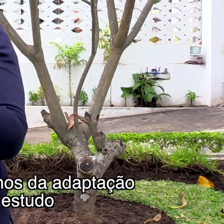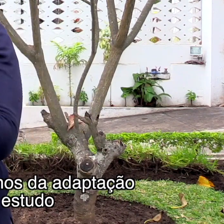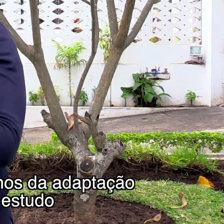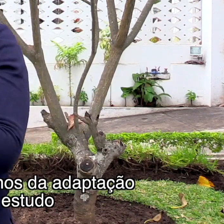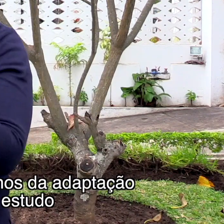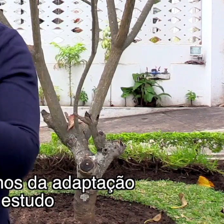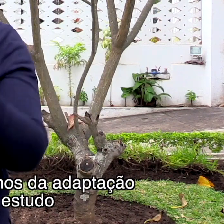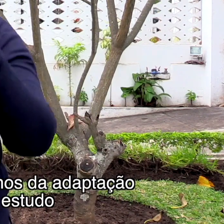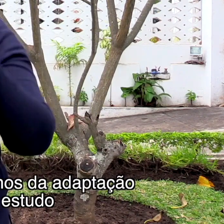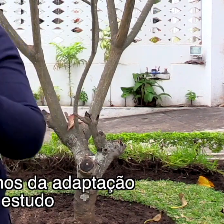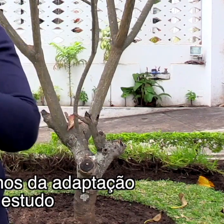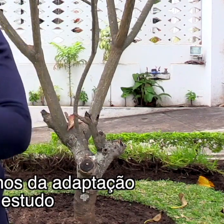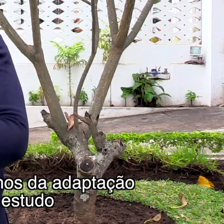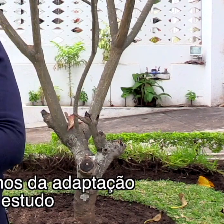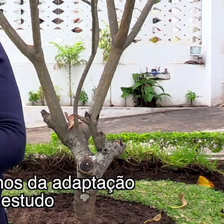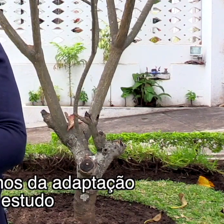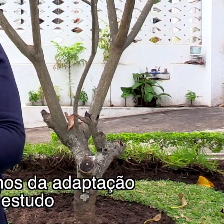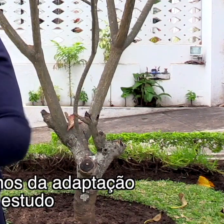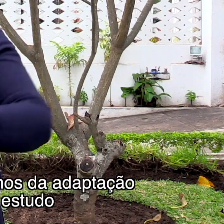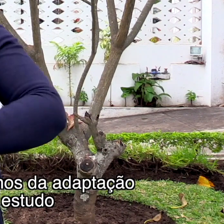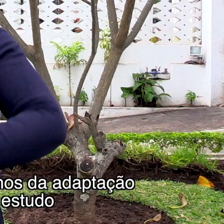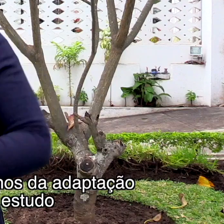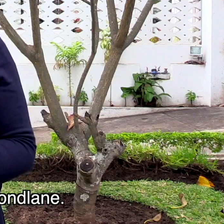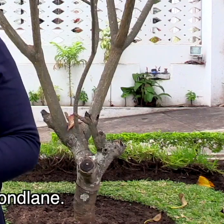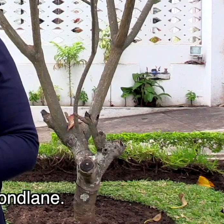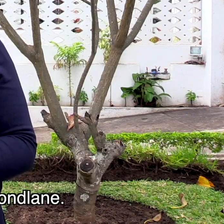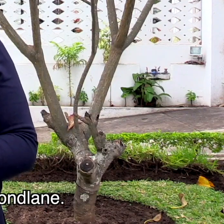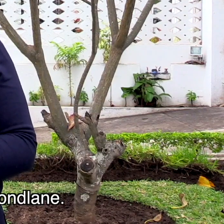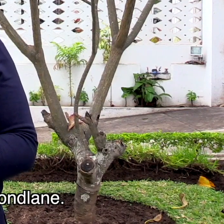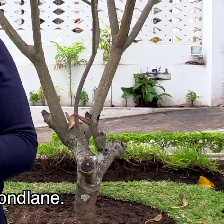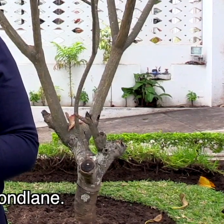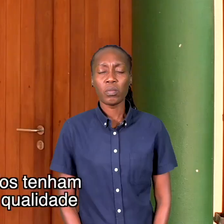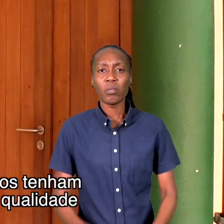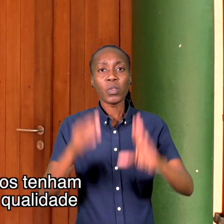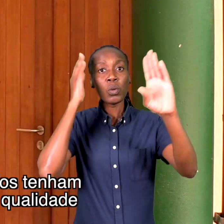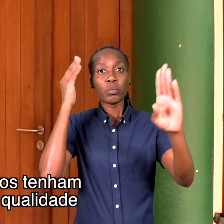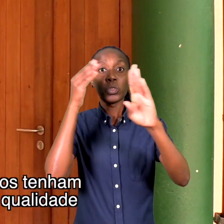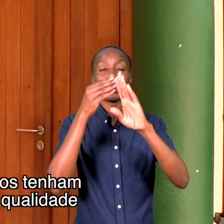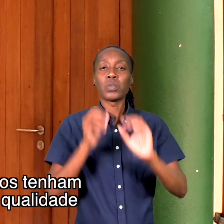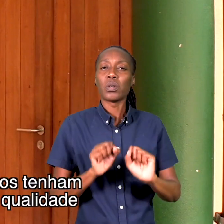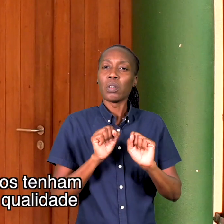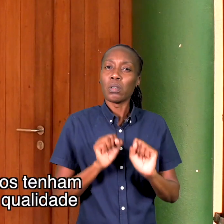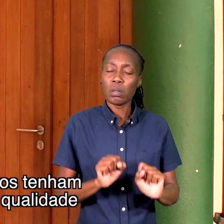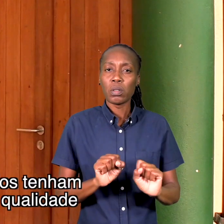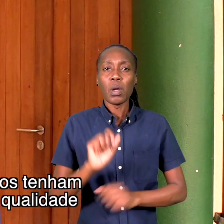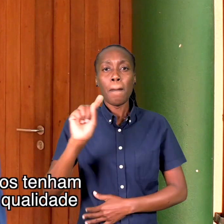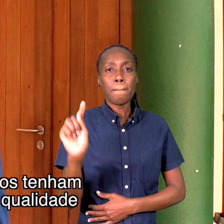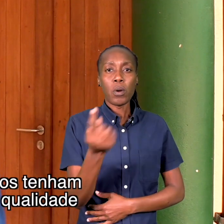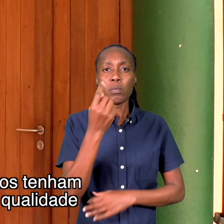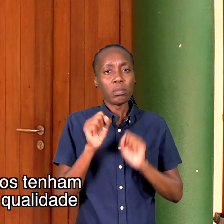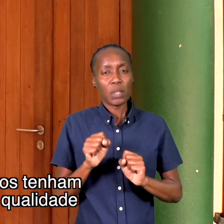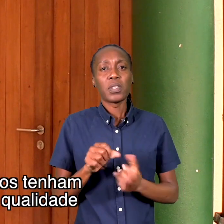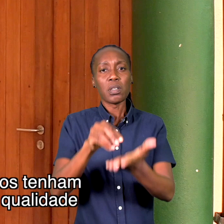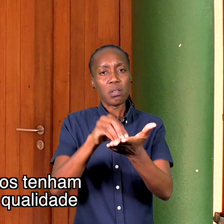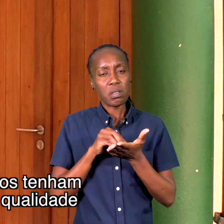de infraestruturas, constata um estudo de investigadores da Universidade Eduardo Mondlane. O objetivo é